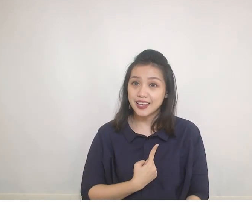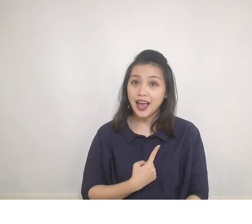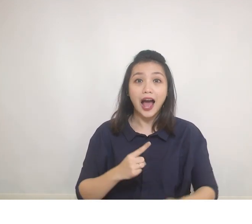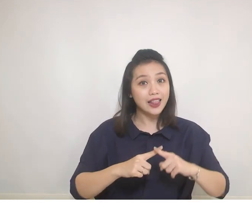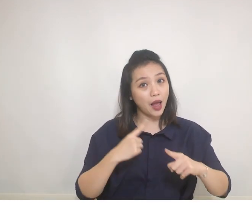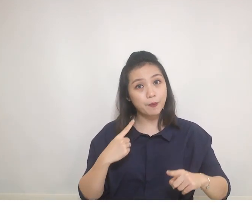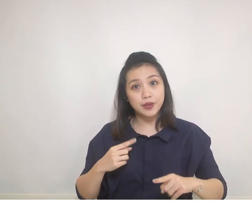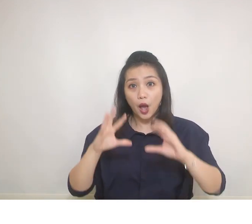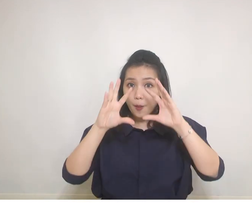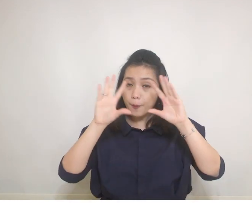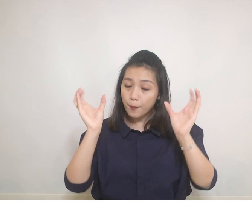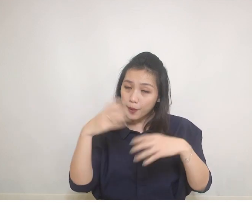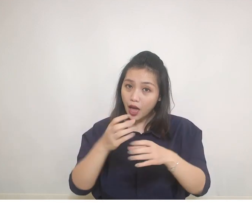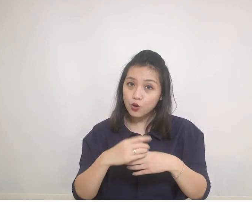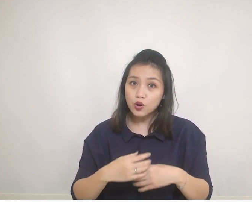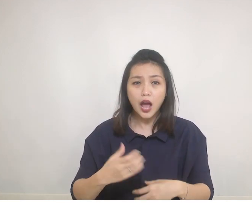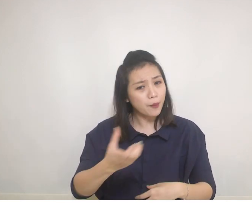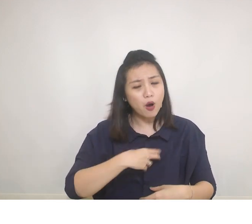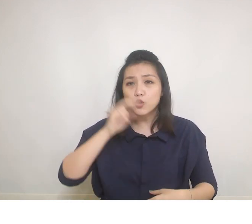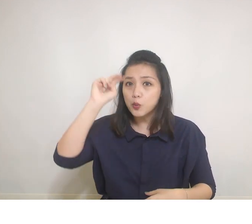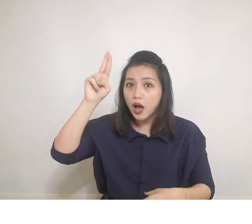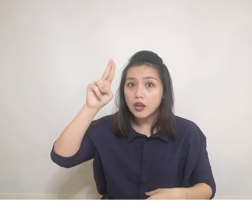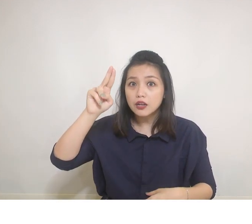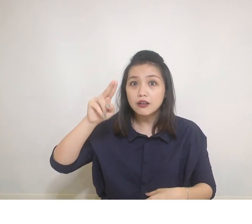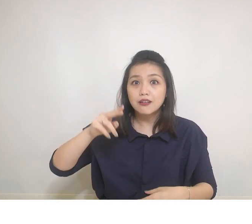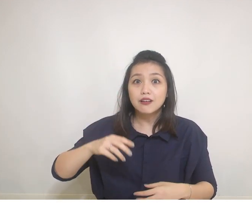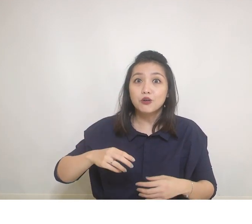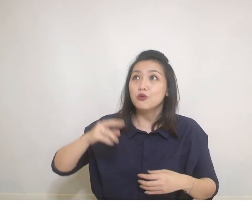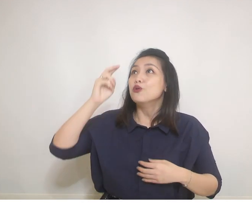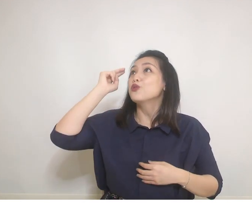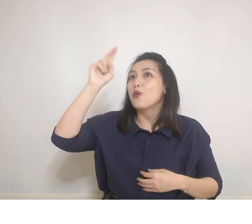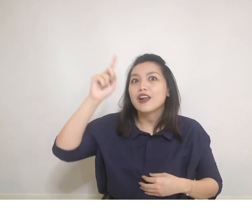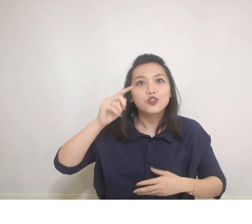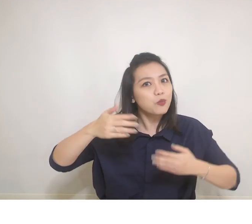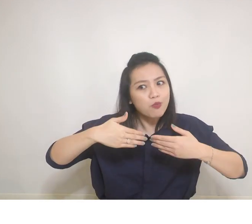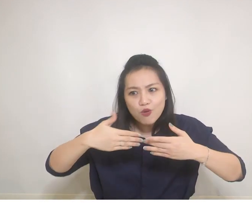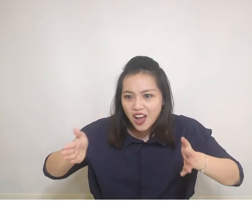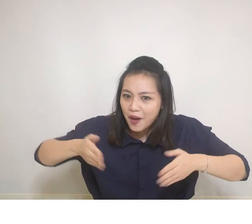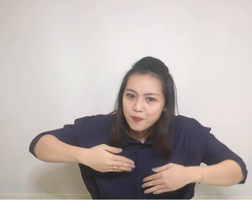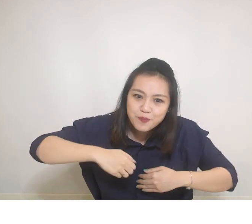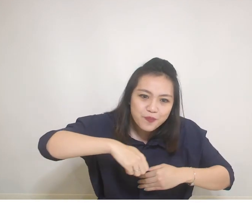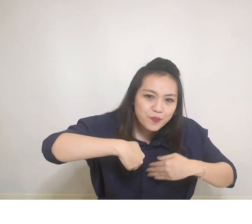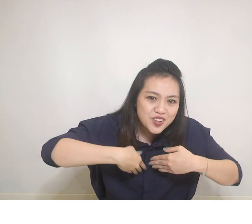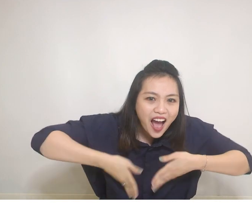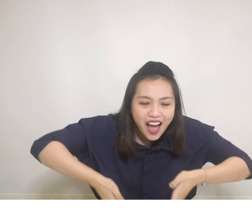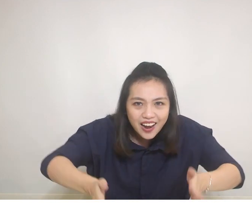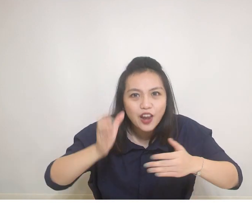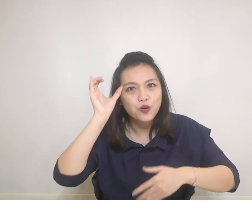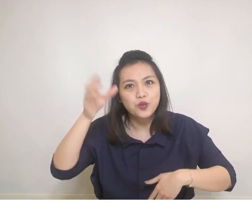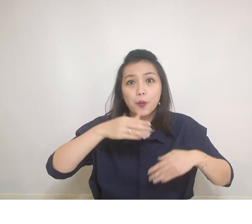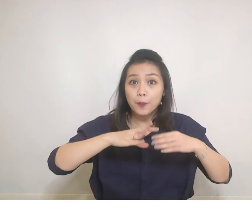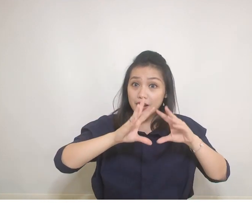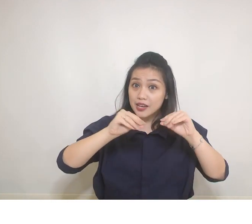Angan-angan impian di akhir 2019 itu apa yang memang terjadi? Impian untuk memiliki perusahaan itu